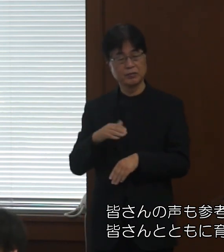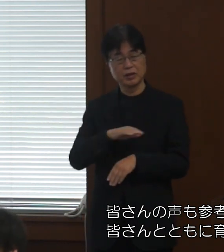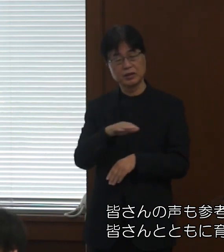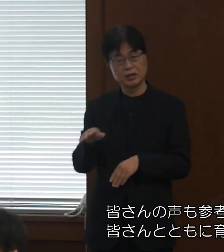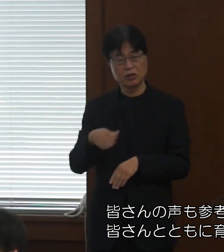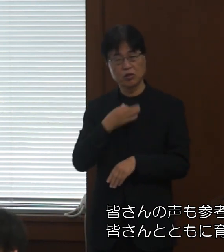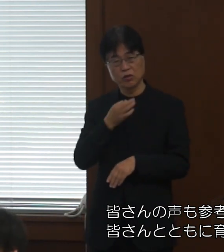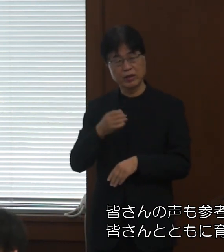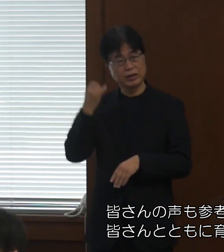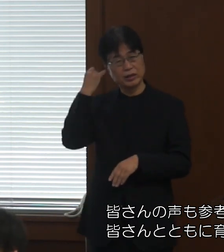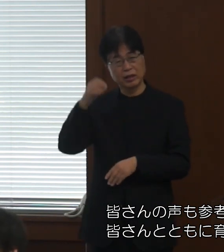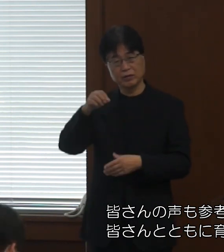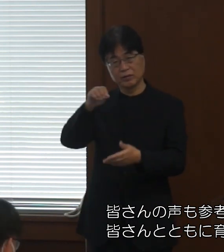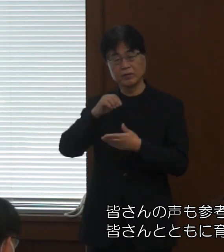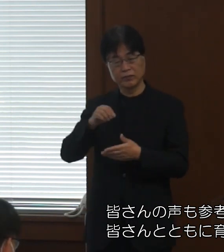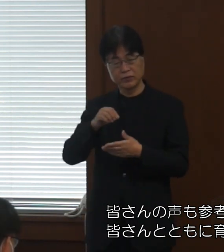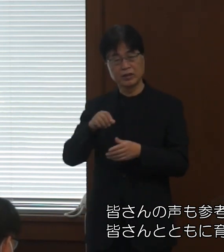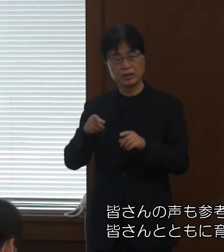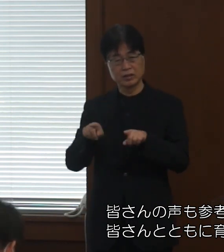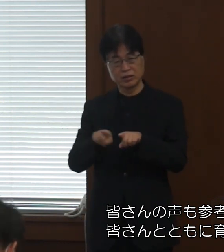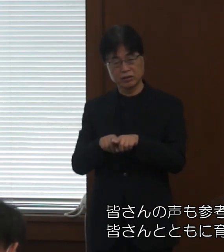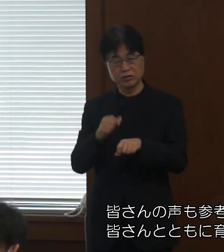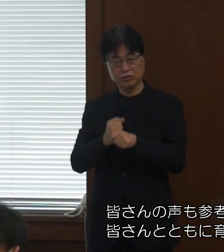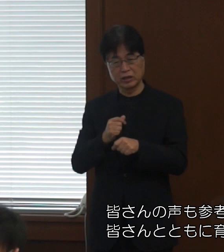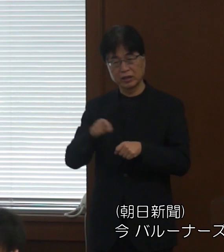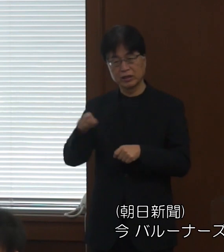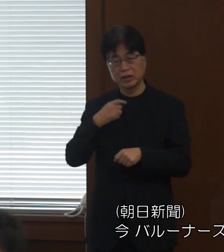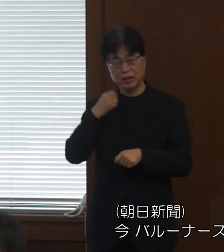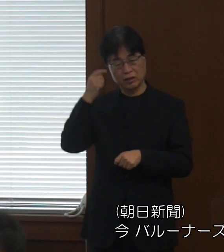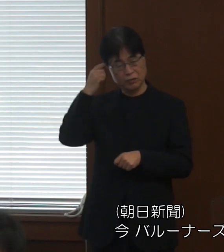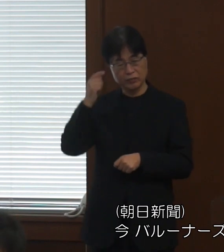皆さんとともに育てていきたいと思いますえっと